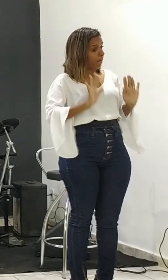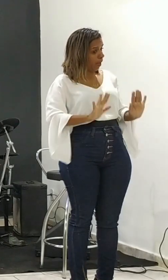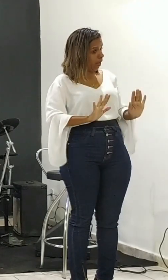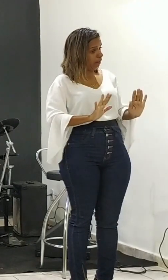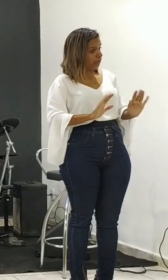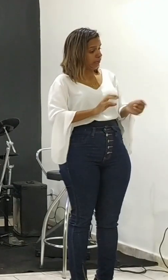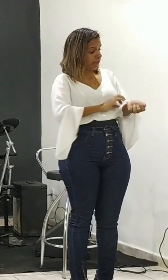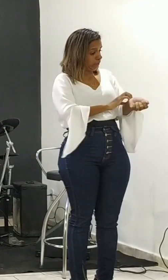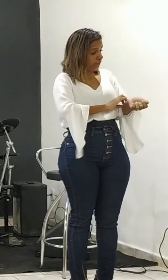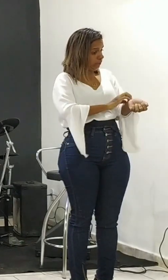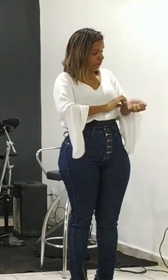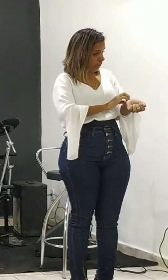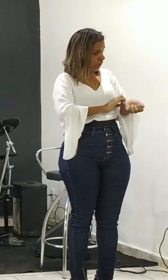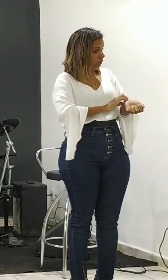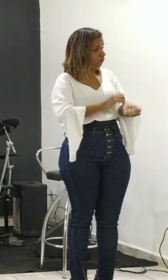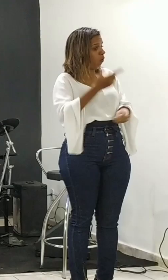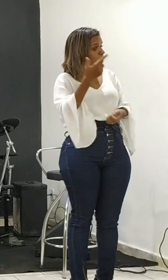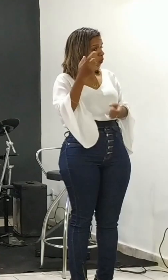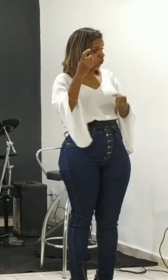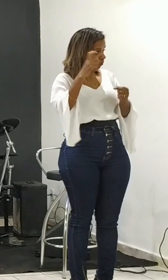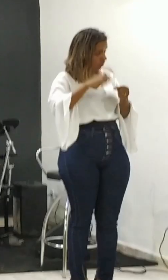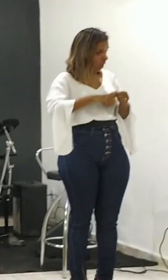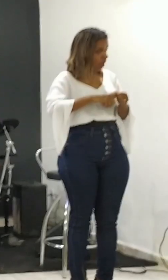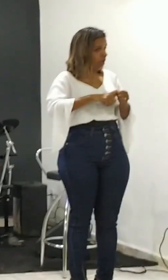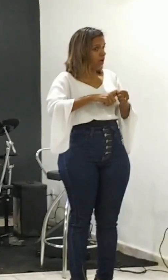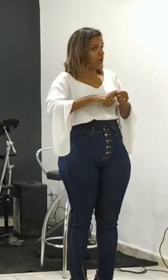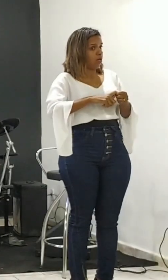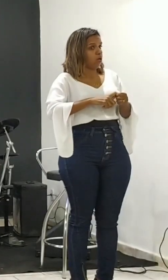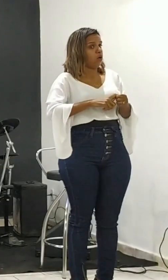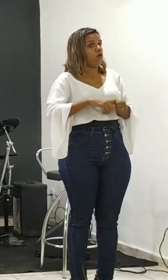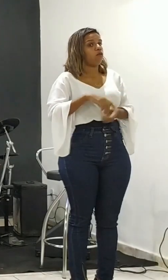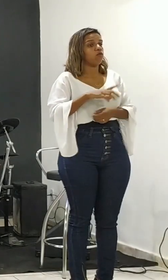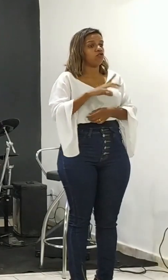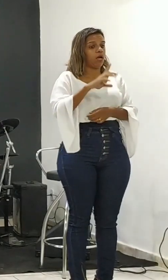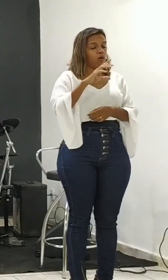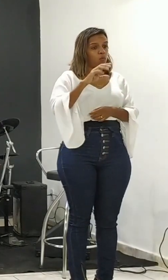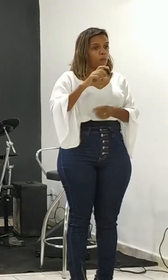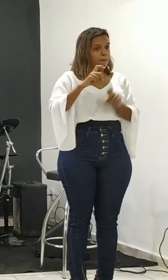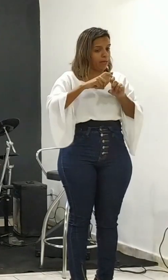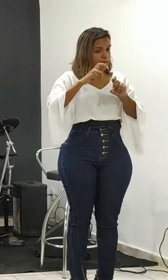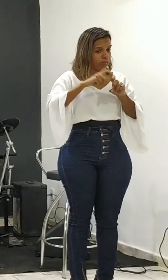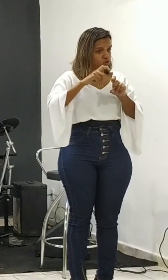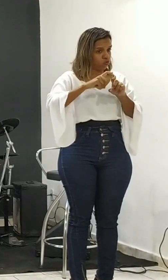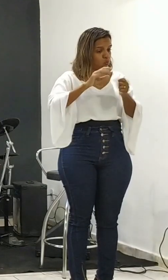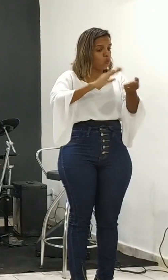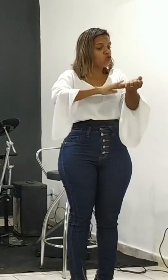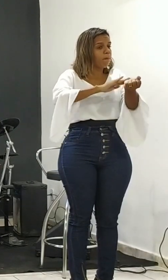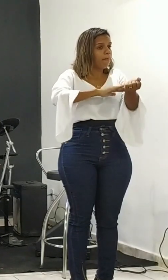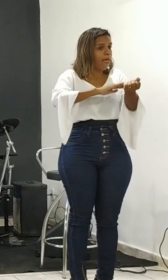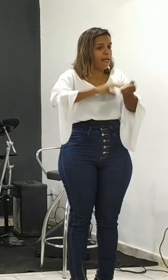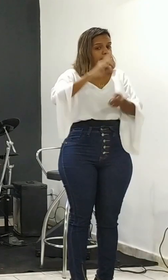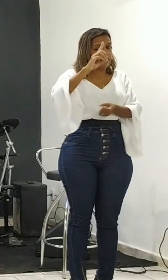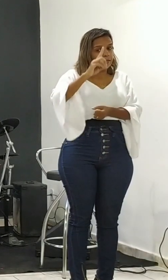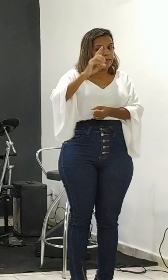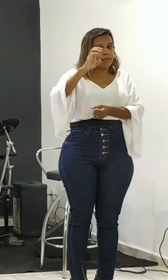a sua coceira, vou lhe indicar um dermatologista. O que é um